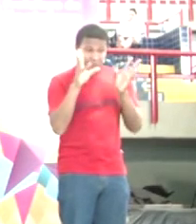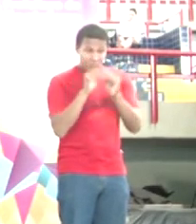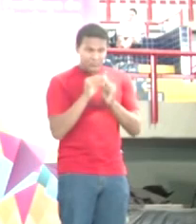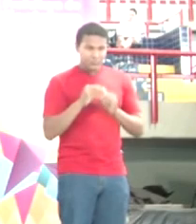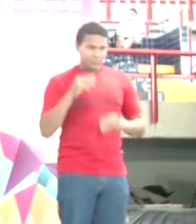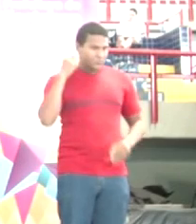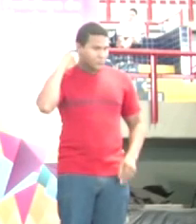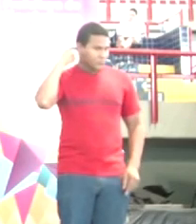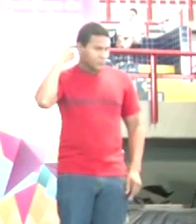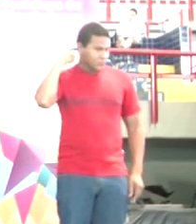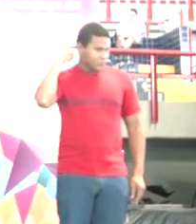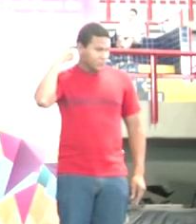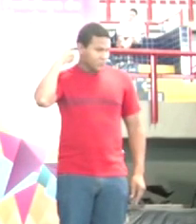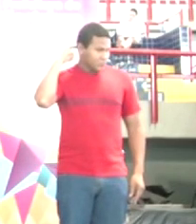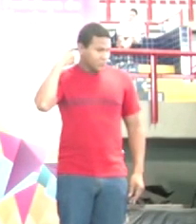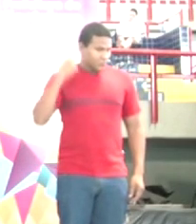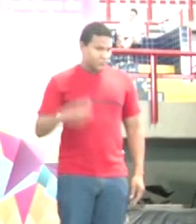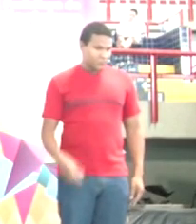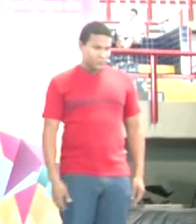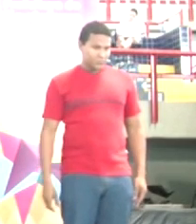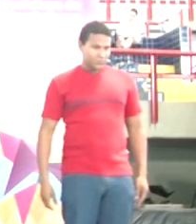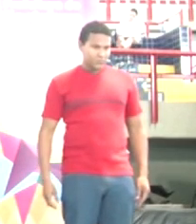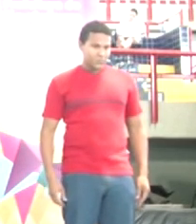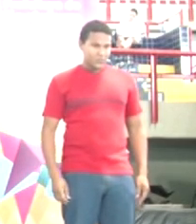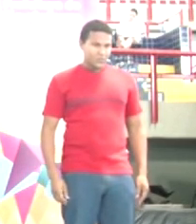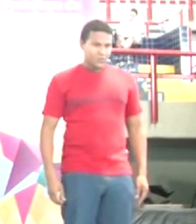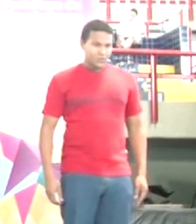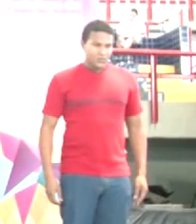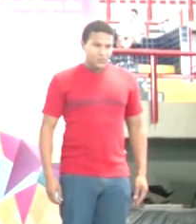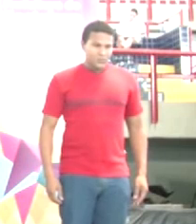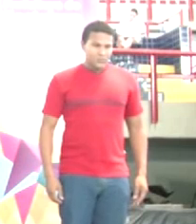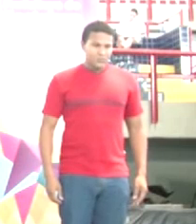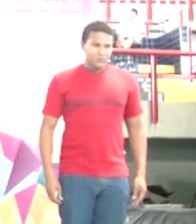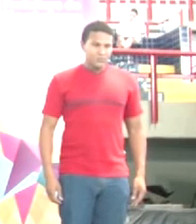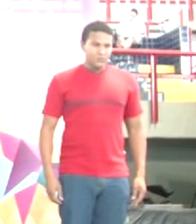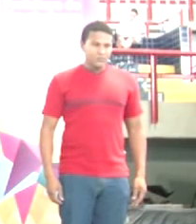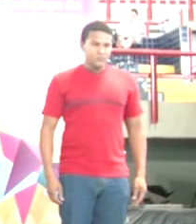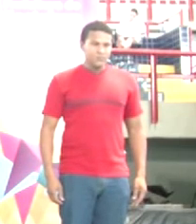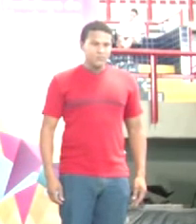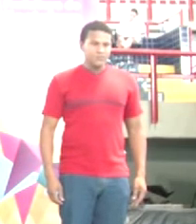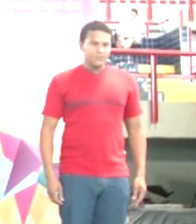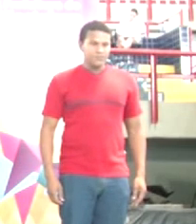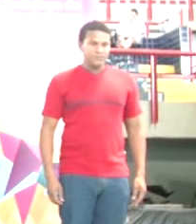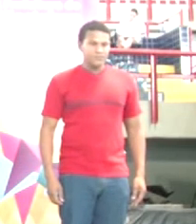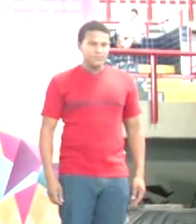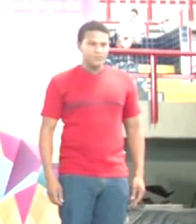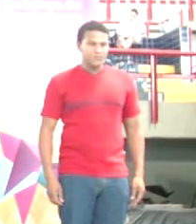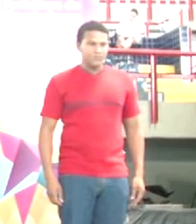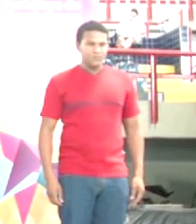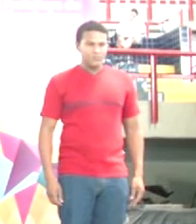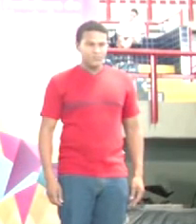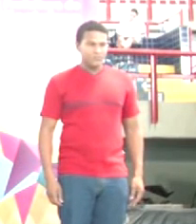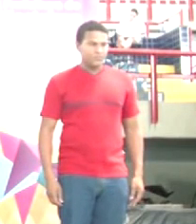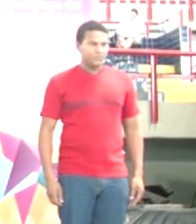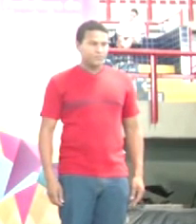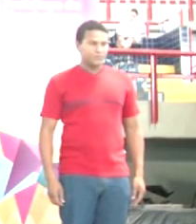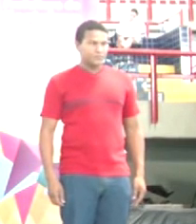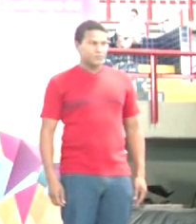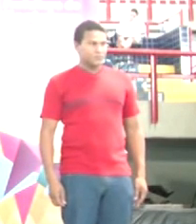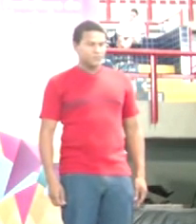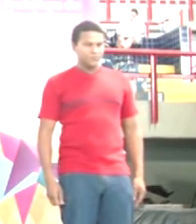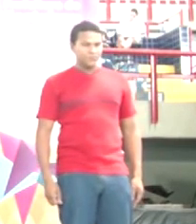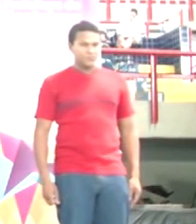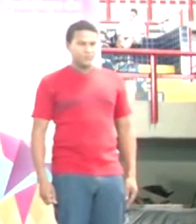Para evitar a liberação desses óxidos na atmosfera e a consequente formação da